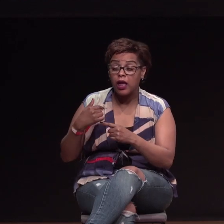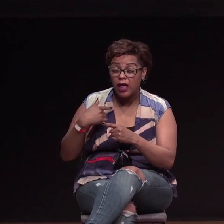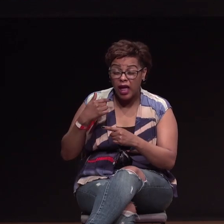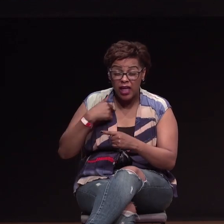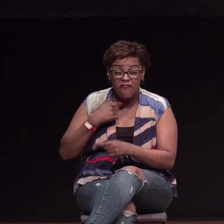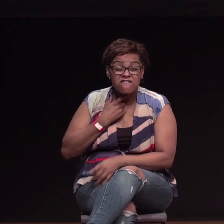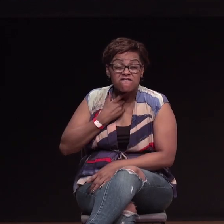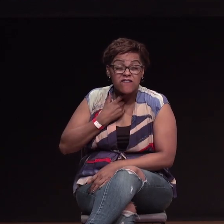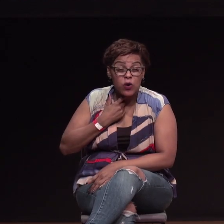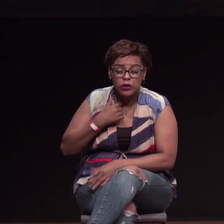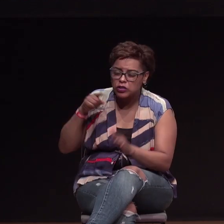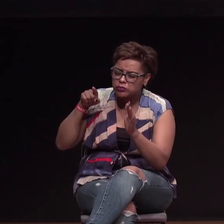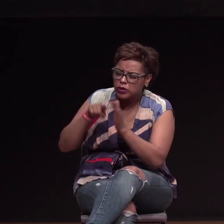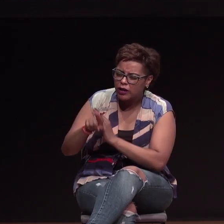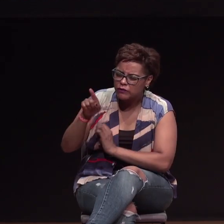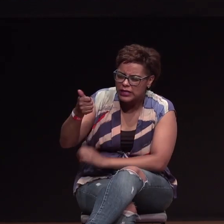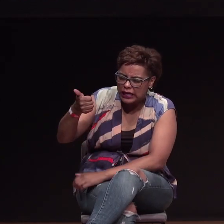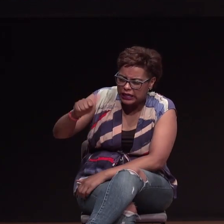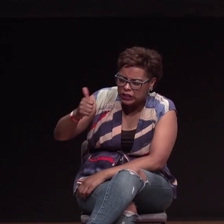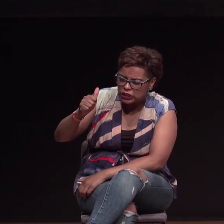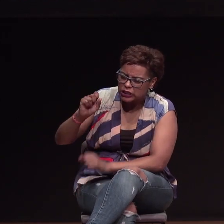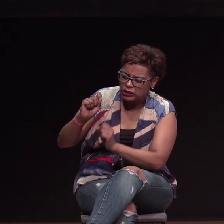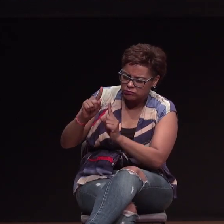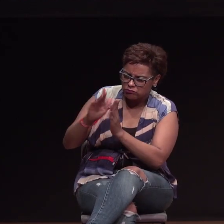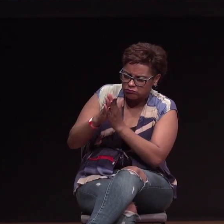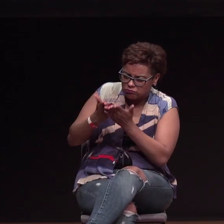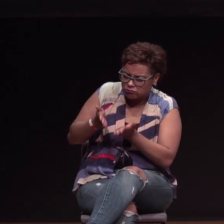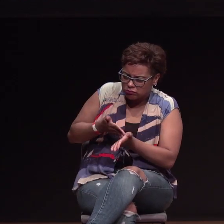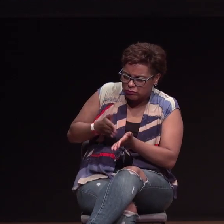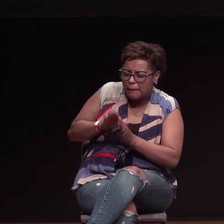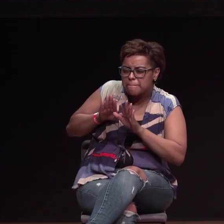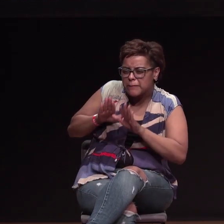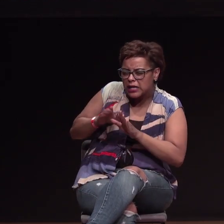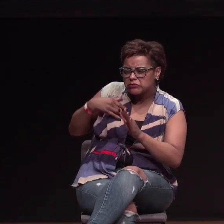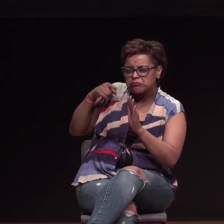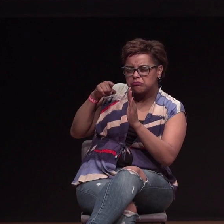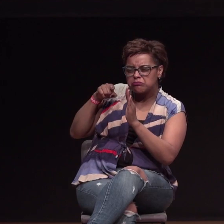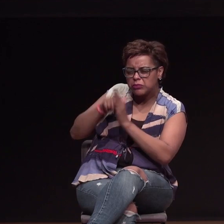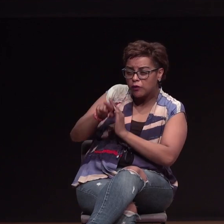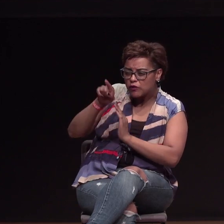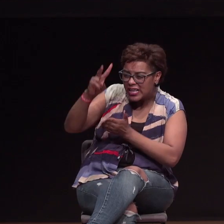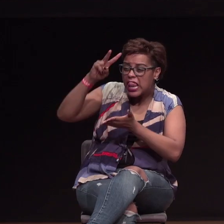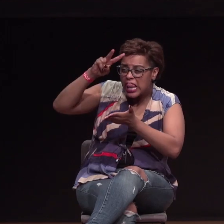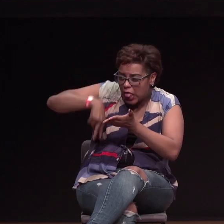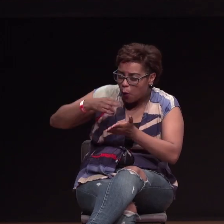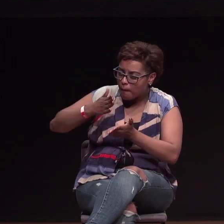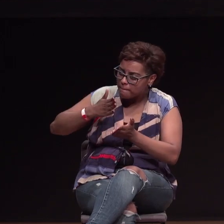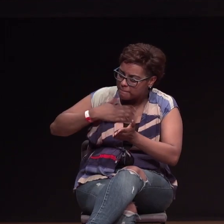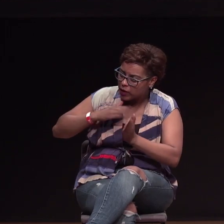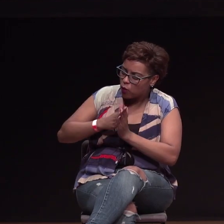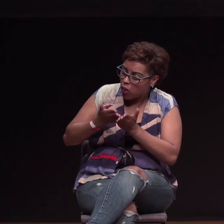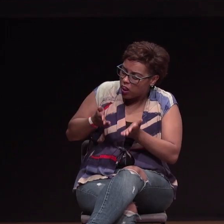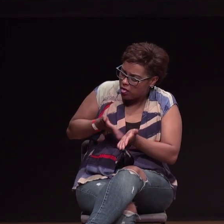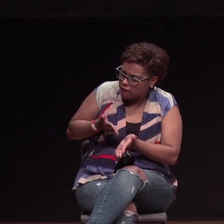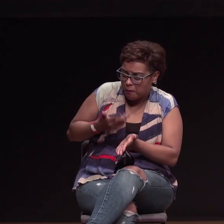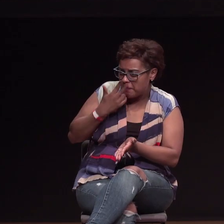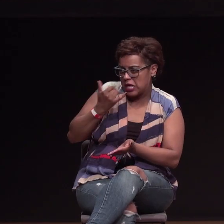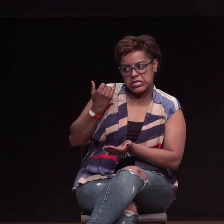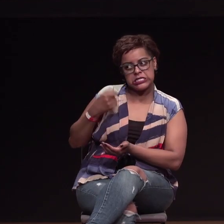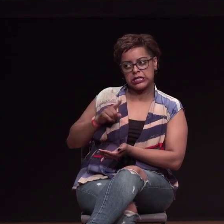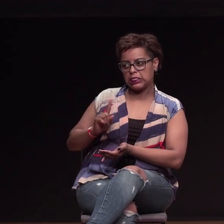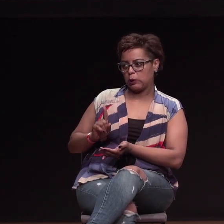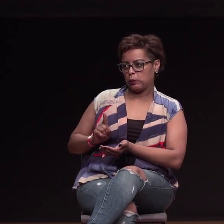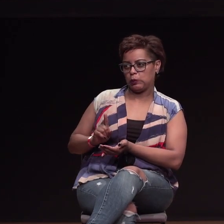leu mesmo isso aí que você está criticando? Porque parece que você está falando de um texto que não é o que eu escrevi. Eu me dou